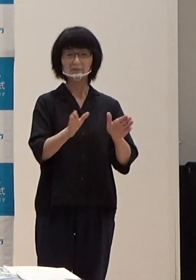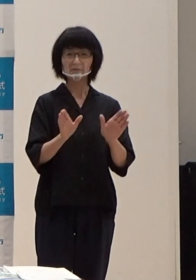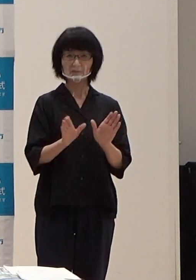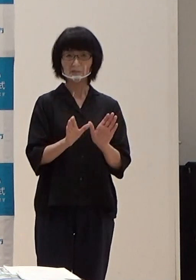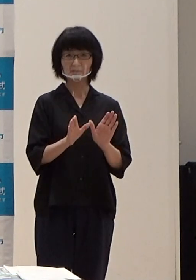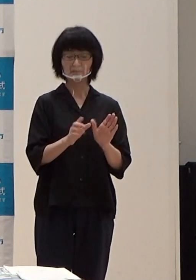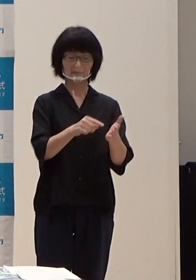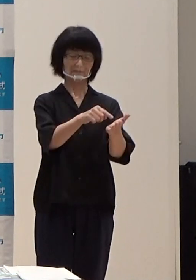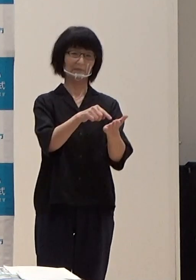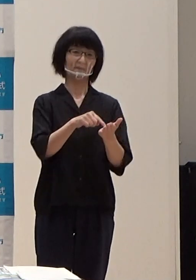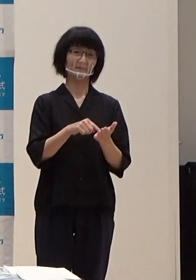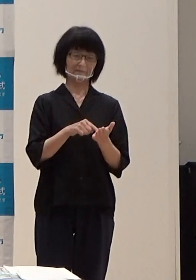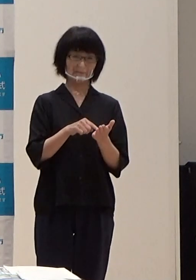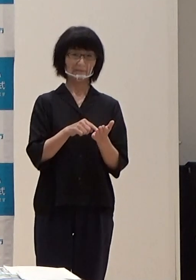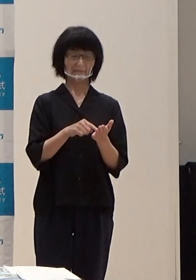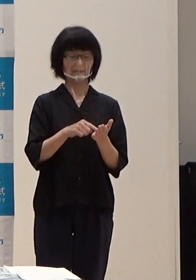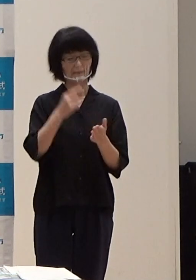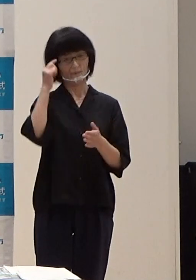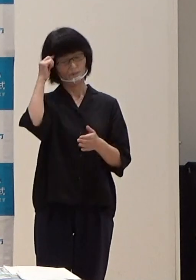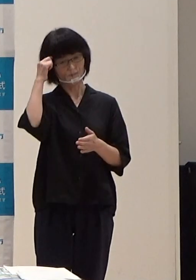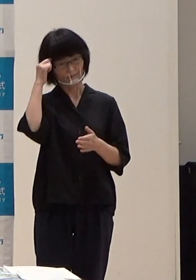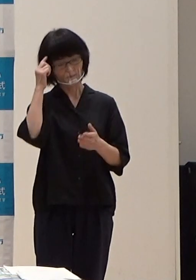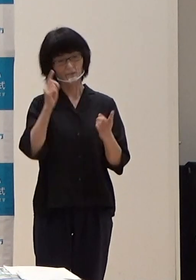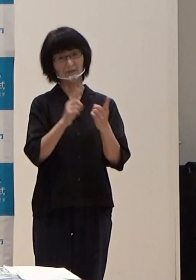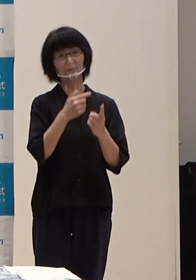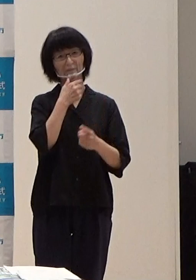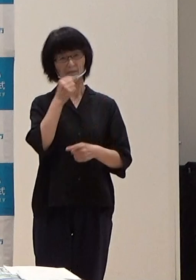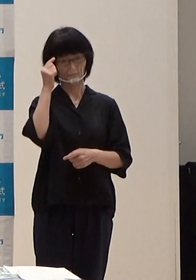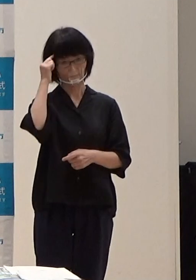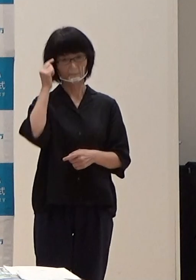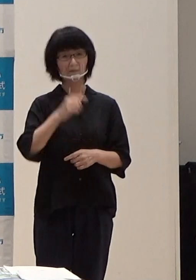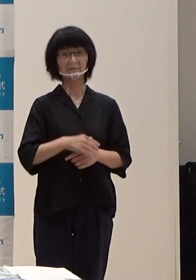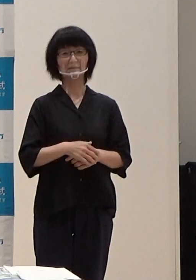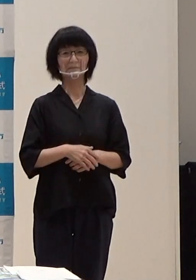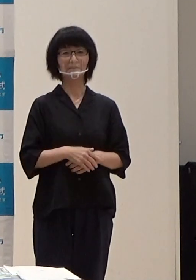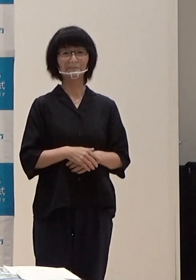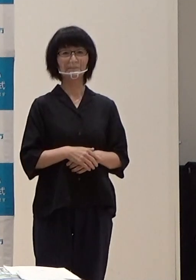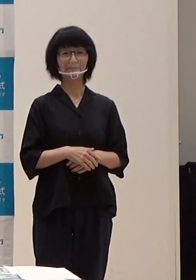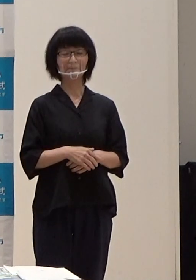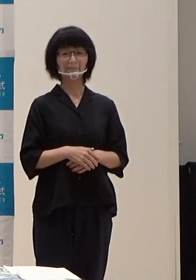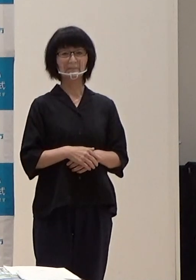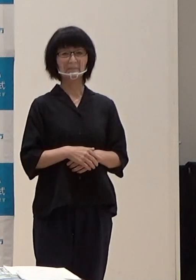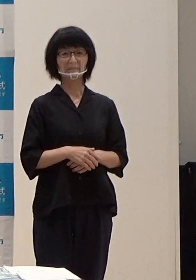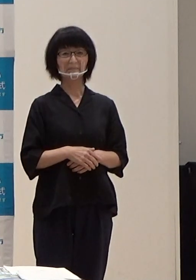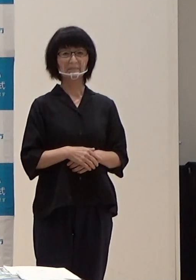応を考えさせていただきたいと思います。よろしくお願いいたします。